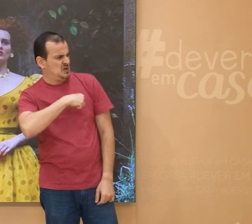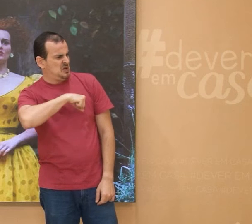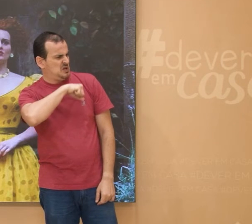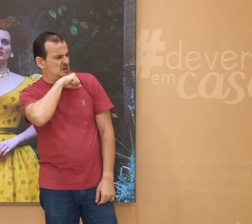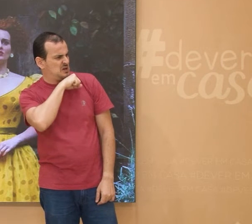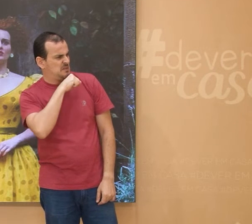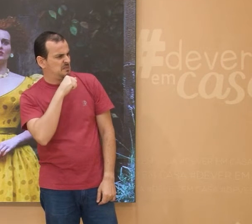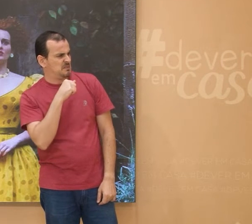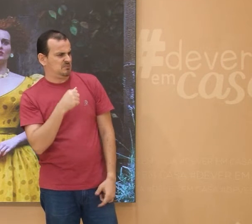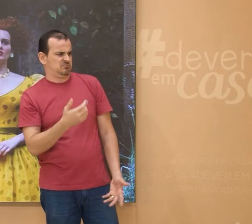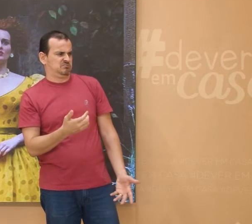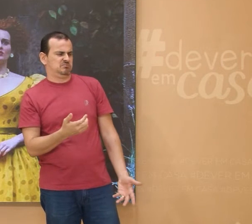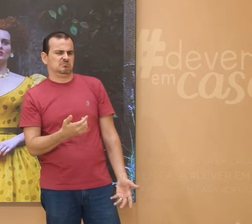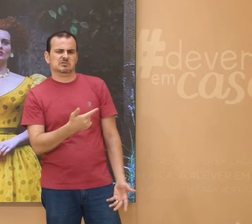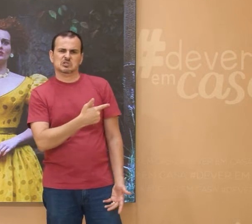madrasta.